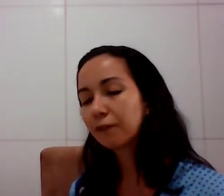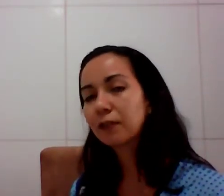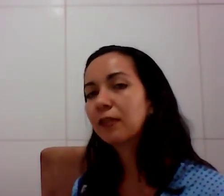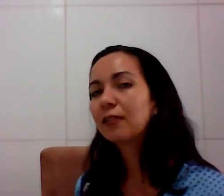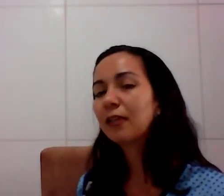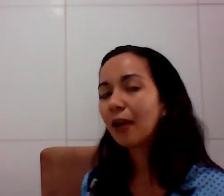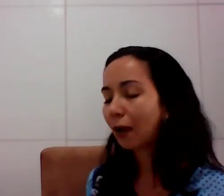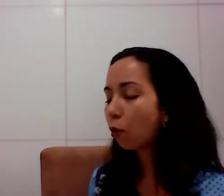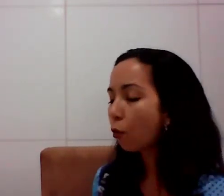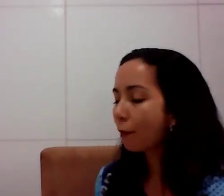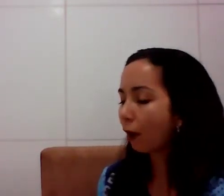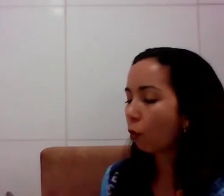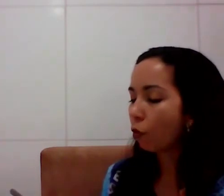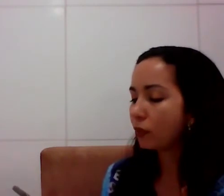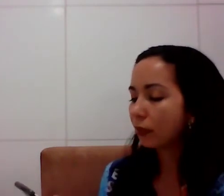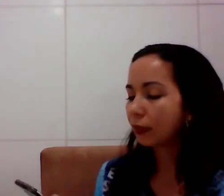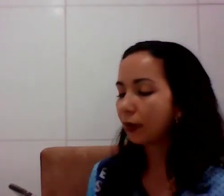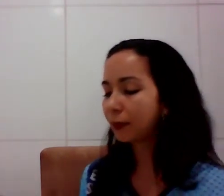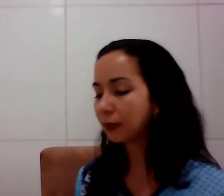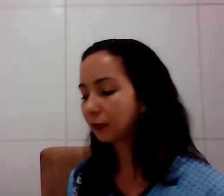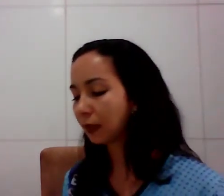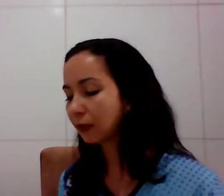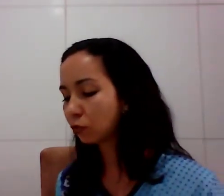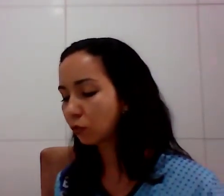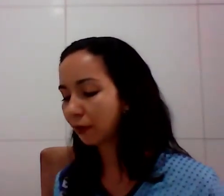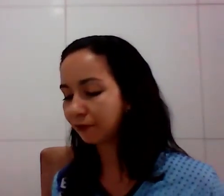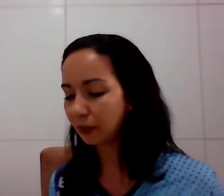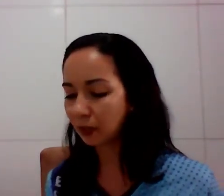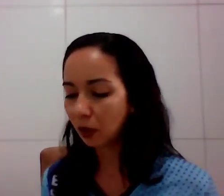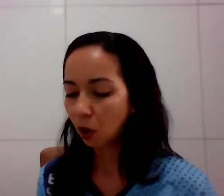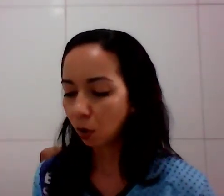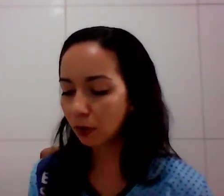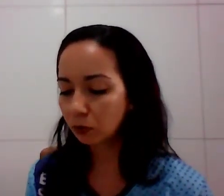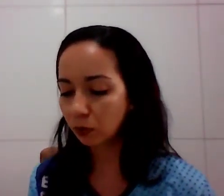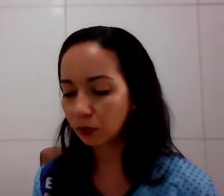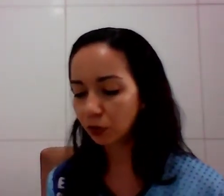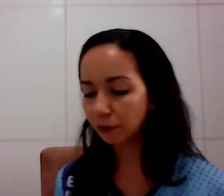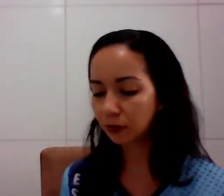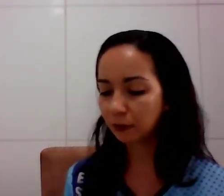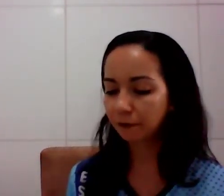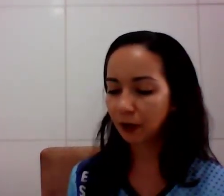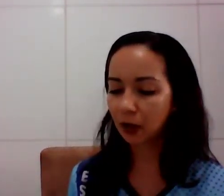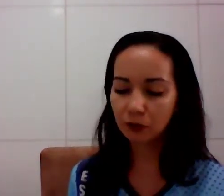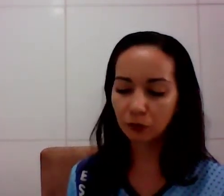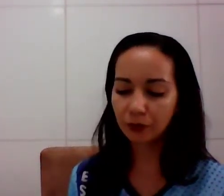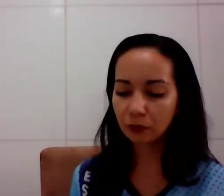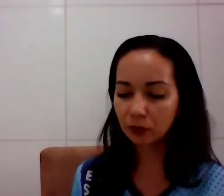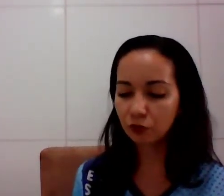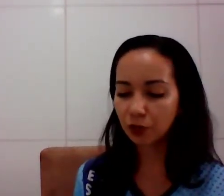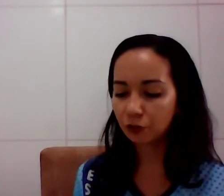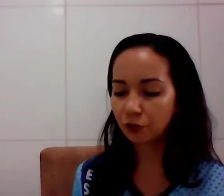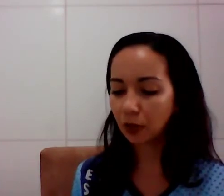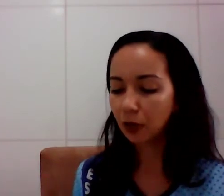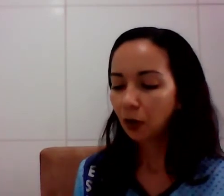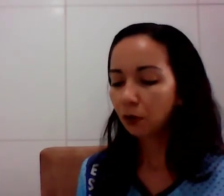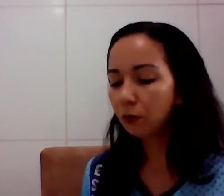fosse desenhar alguma coisa que representasse a sua vida, ou as coisas que você faz ou vê no seu dia a dia, o